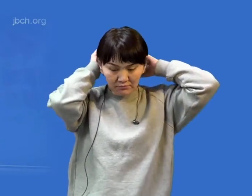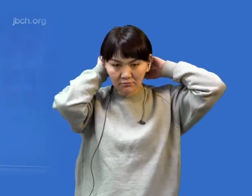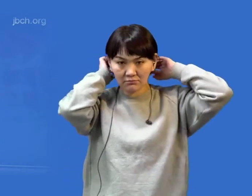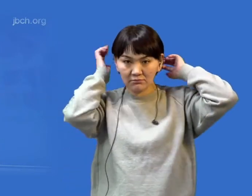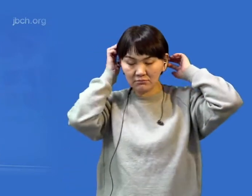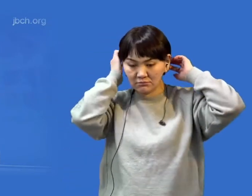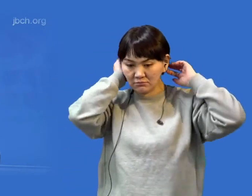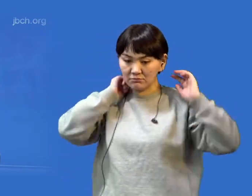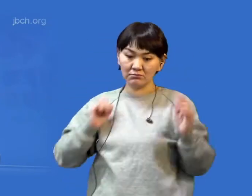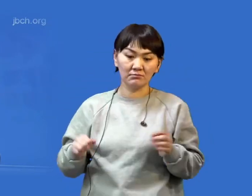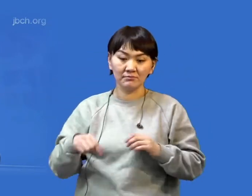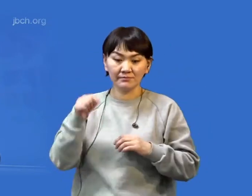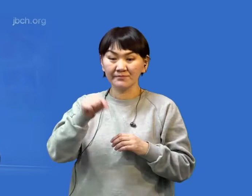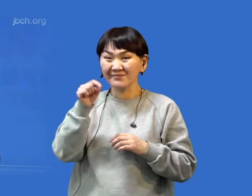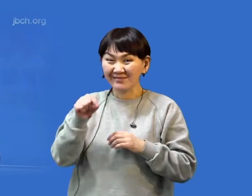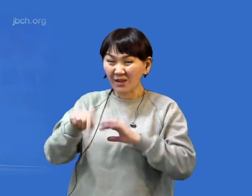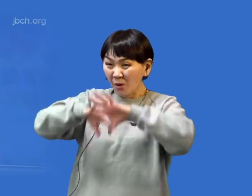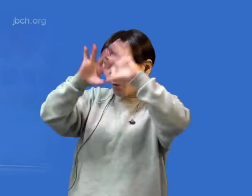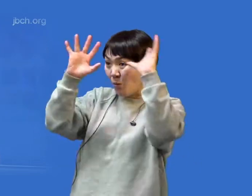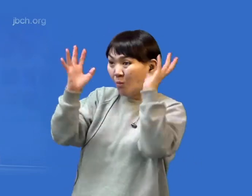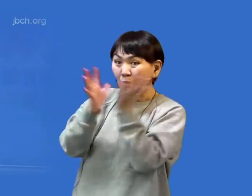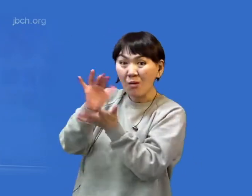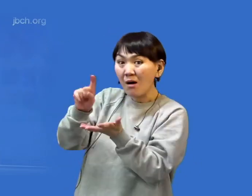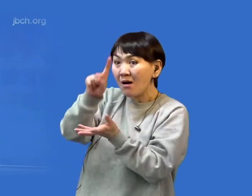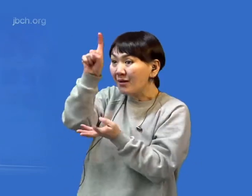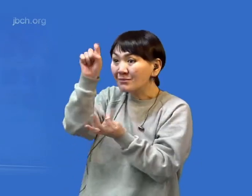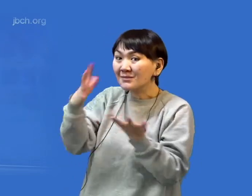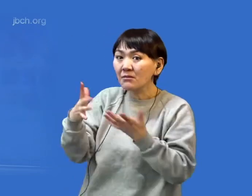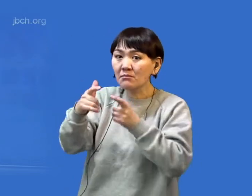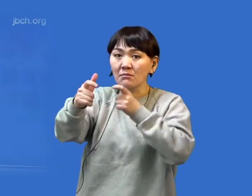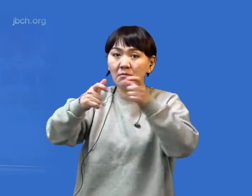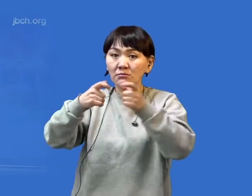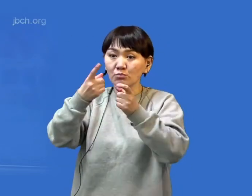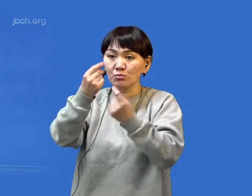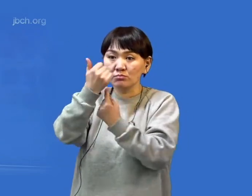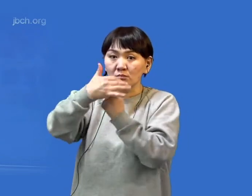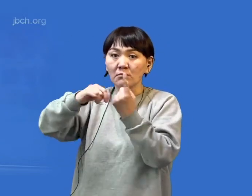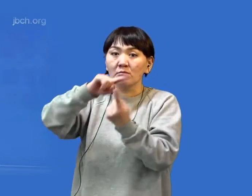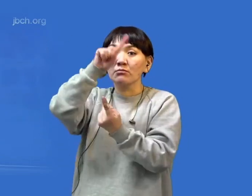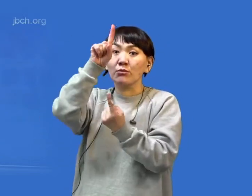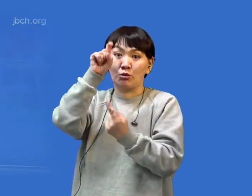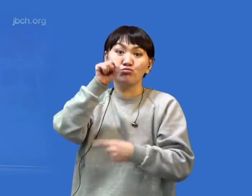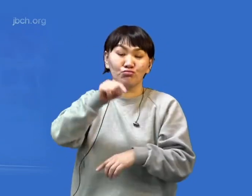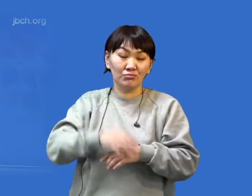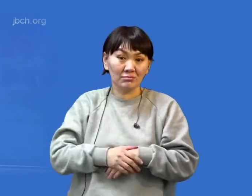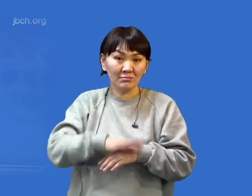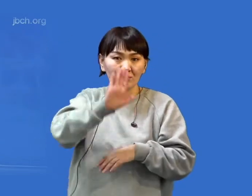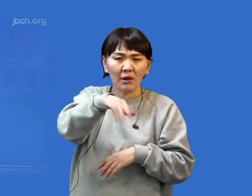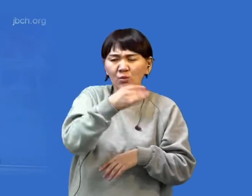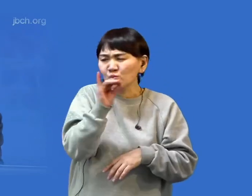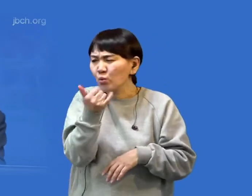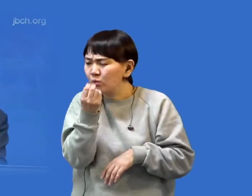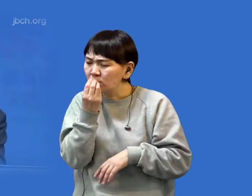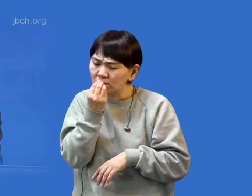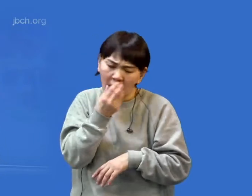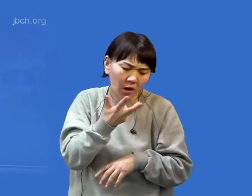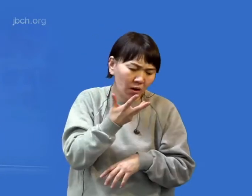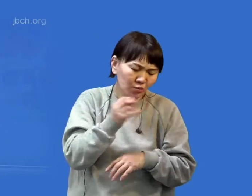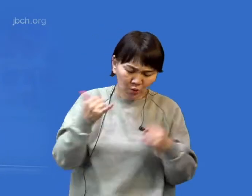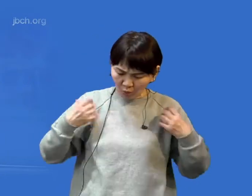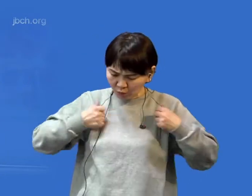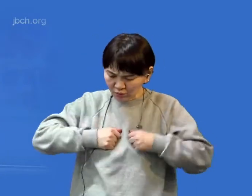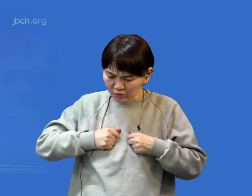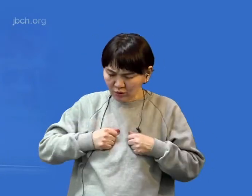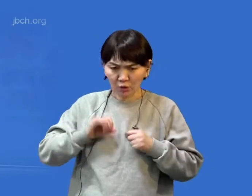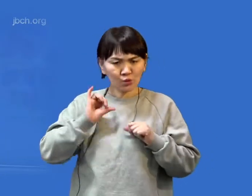Дэгэлэр энэ бүхий л асуудал чинь нарийндаа энэ эдийн засгийн асуудал байхгүй. Та нар юу идэх хүлээ, юу уух хүлээ, юу өмсөх хүлээ гэж